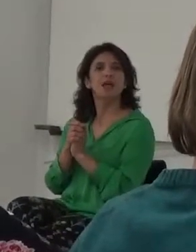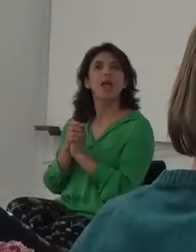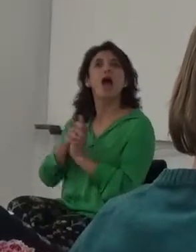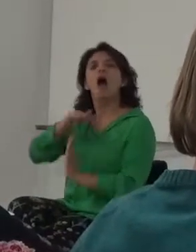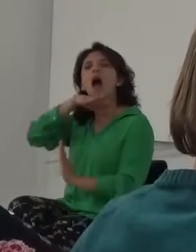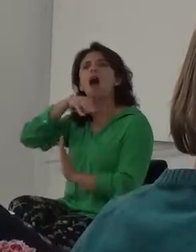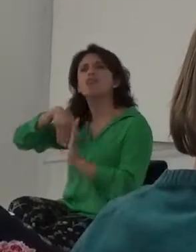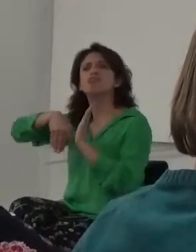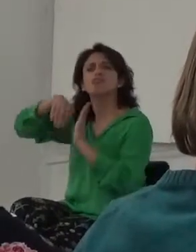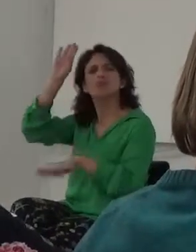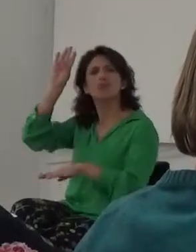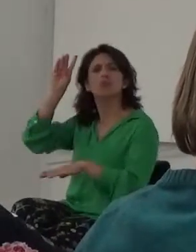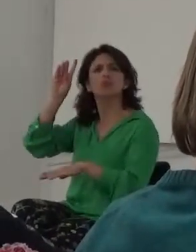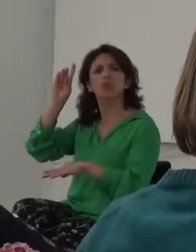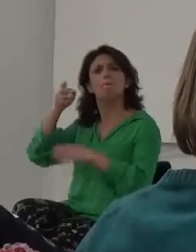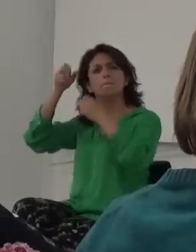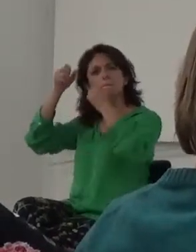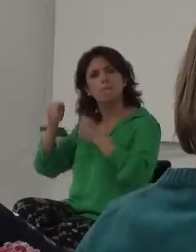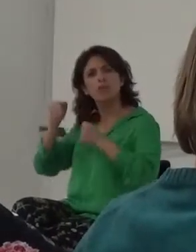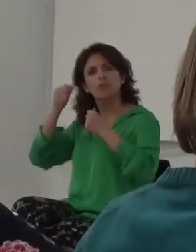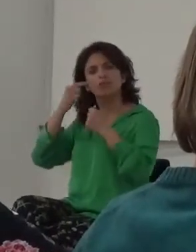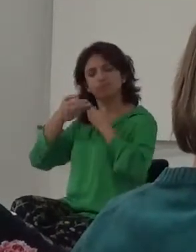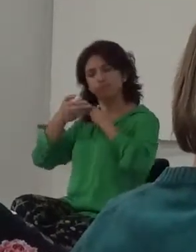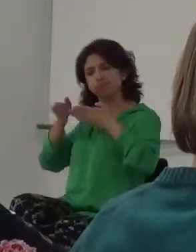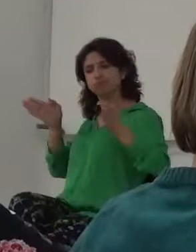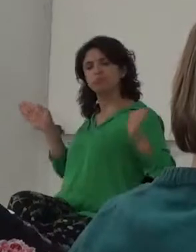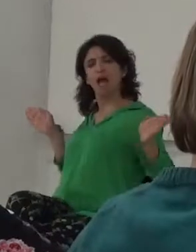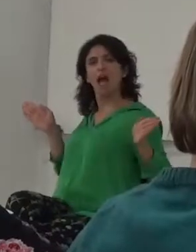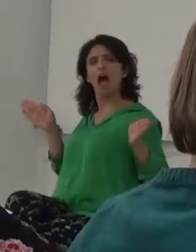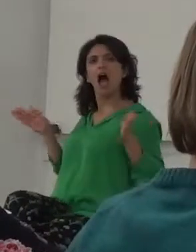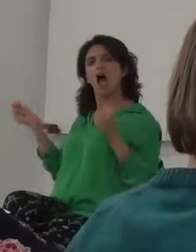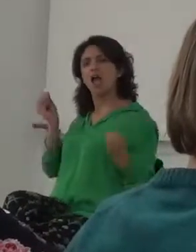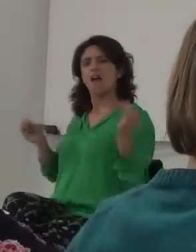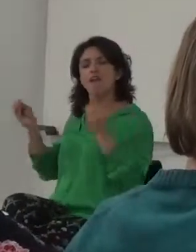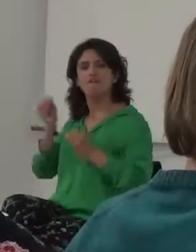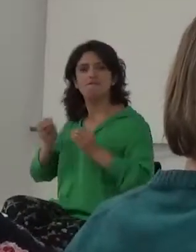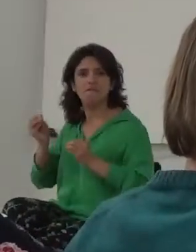capaz de ampliarla y profundizar los eventos tratados. Y estas